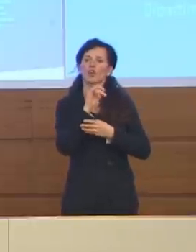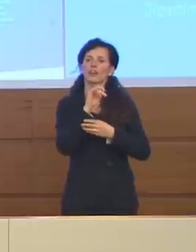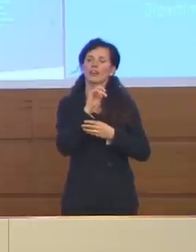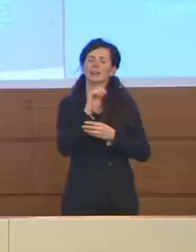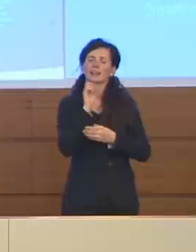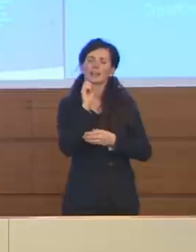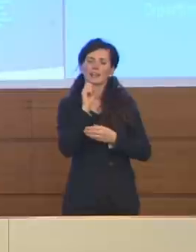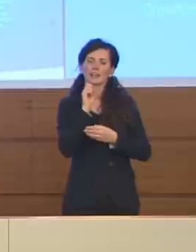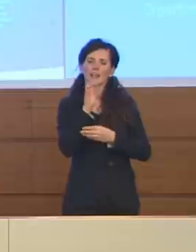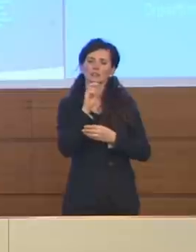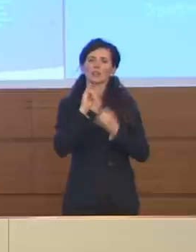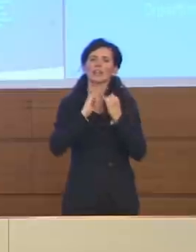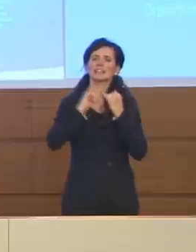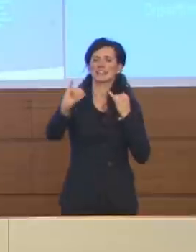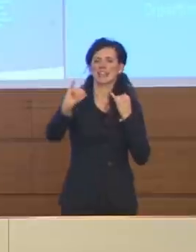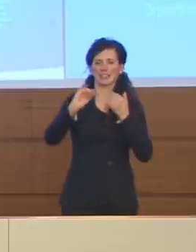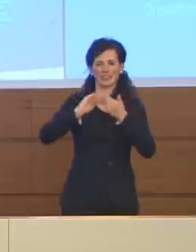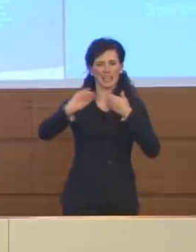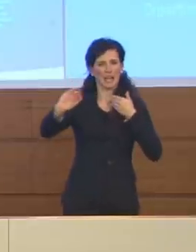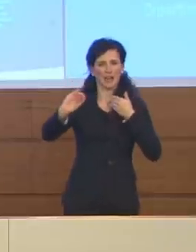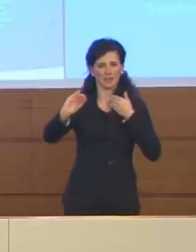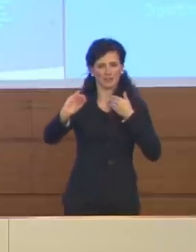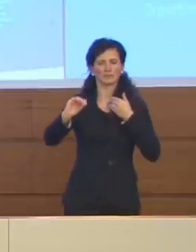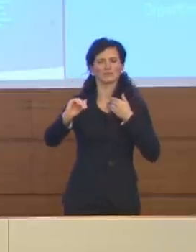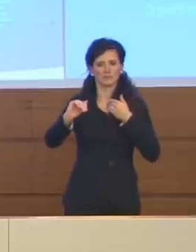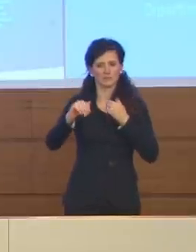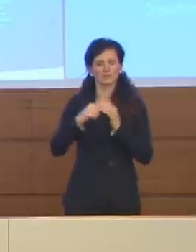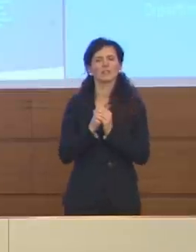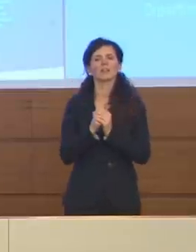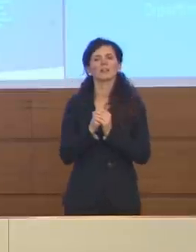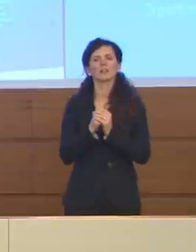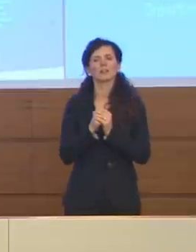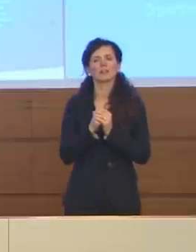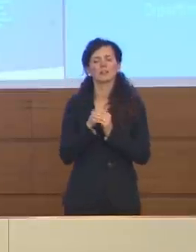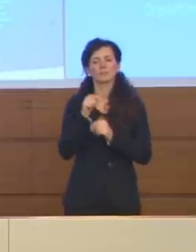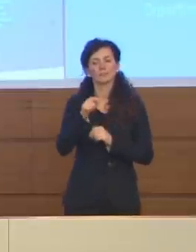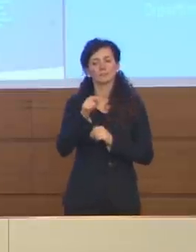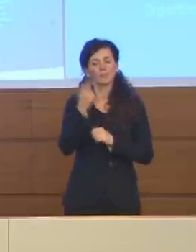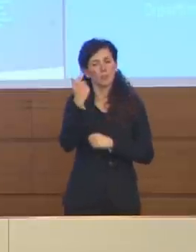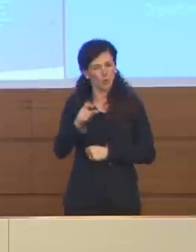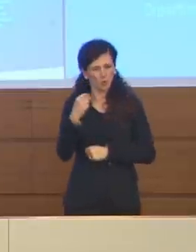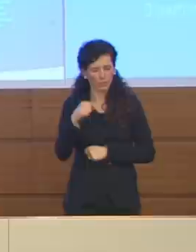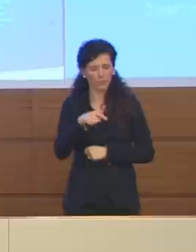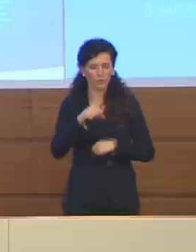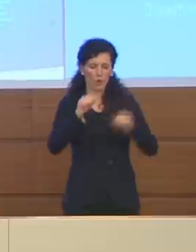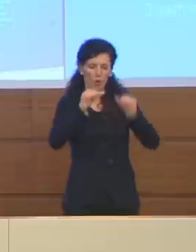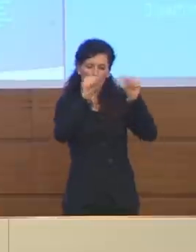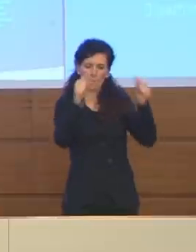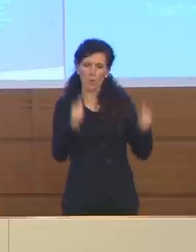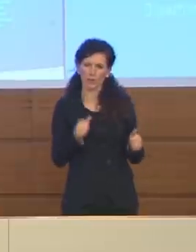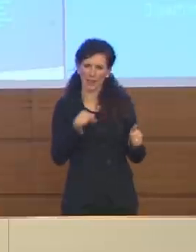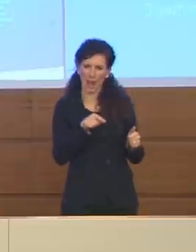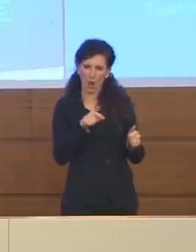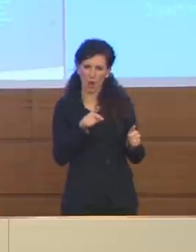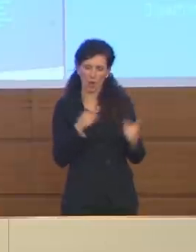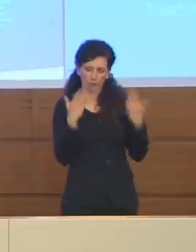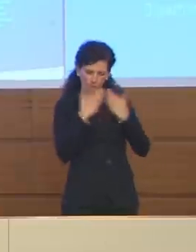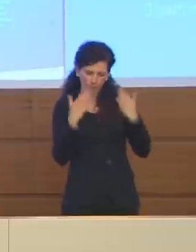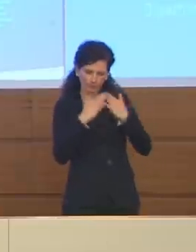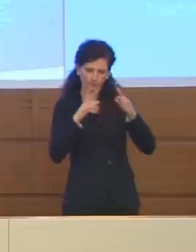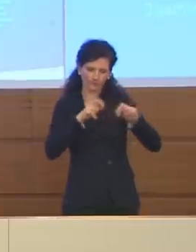esattamente dettata dal fatto che nei modelli sviluppati una riapertura delle